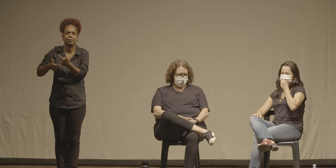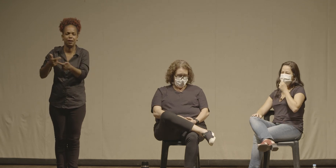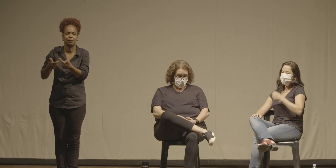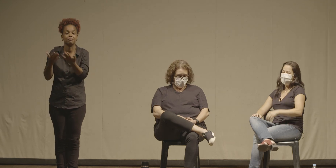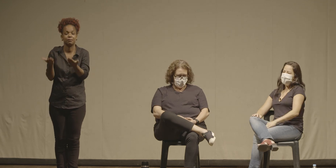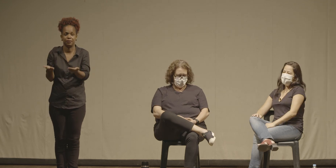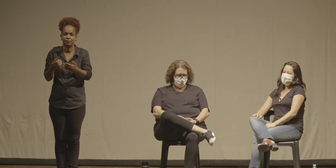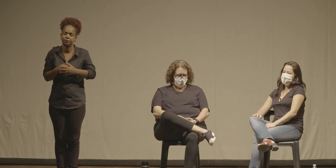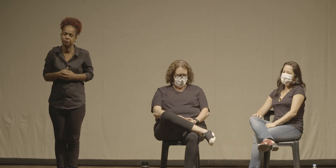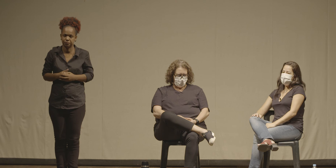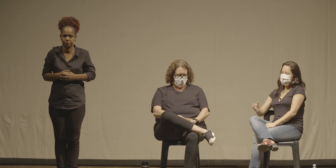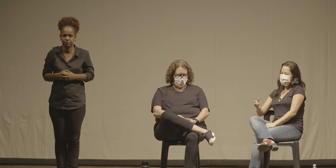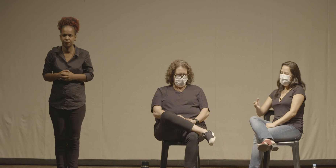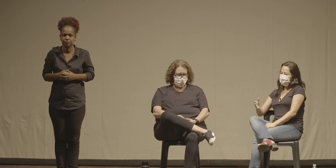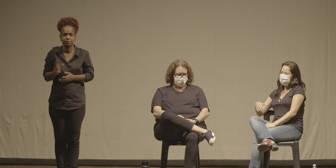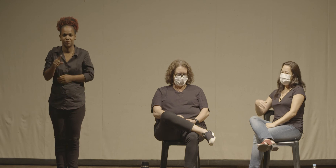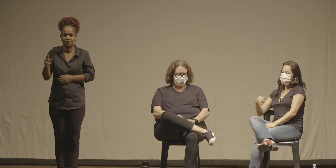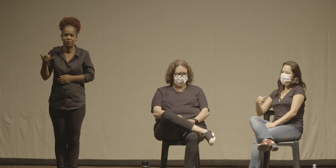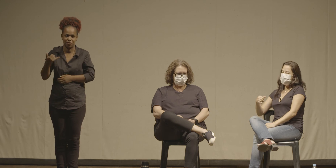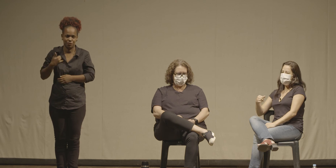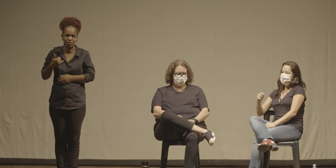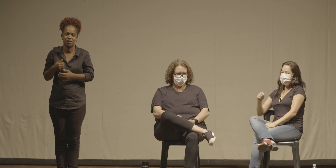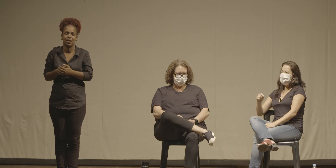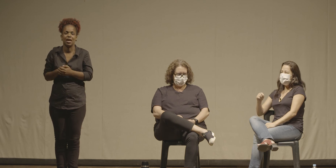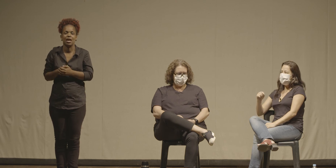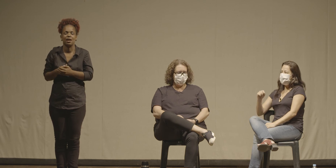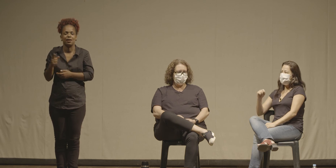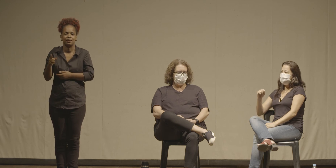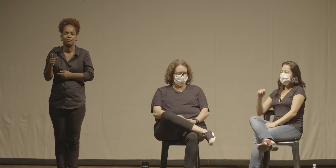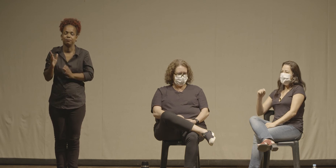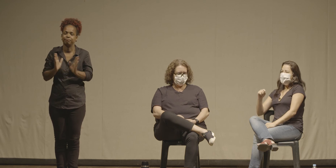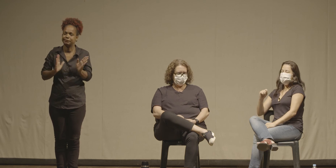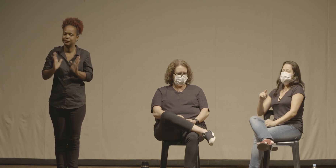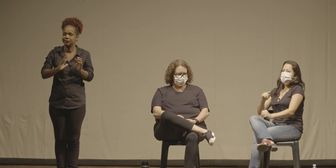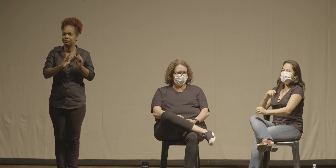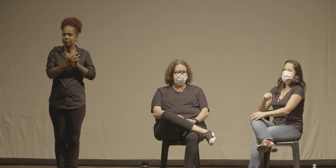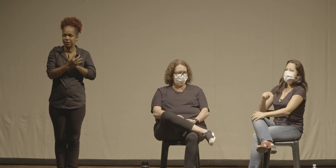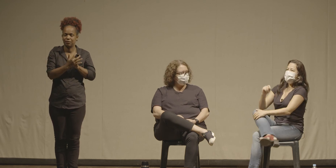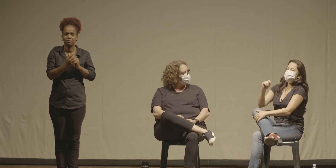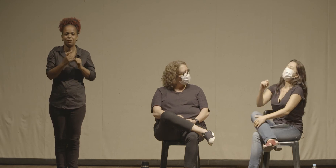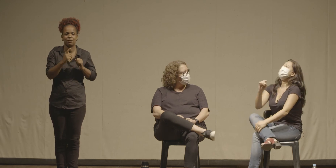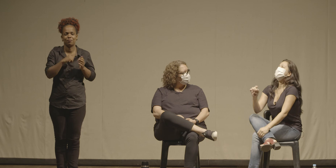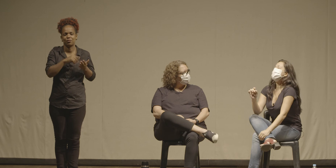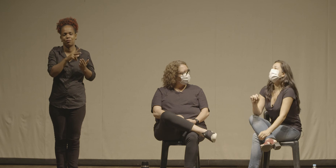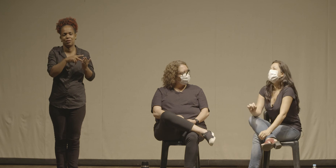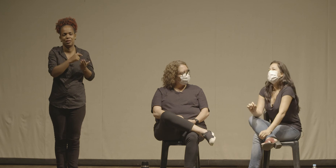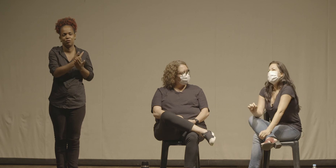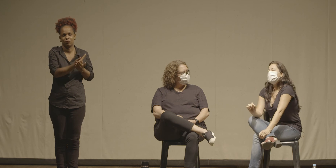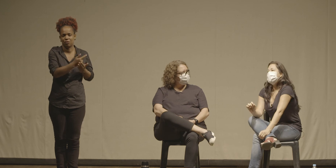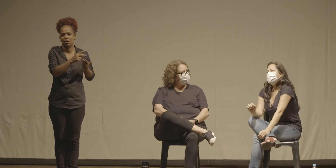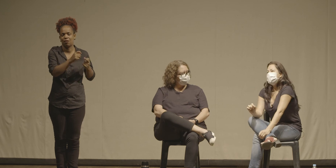isso. E é o que você falou, a pandemia, eu vi uma matéria uma vez que falava